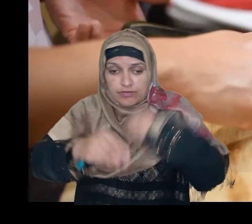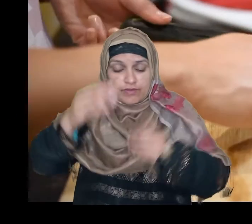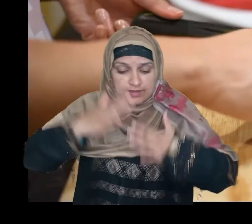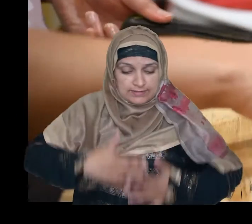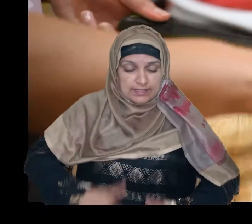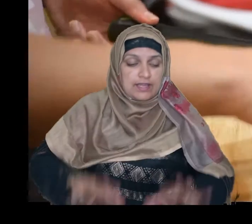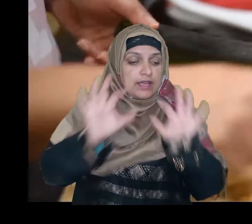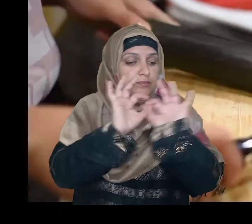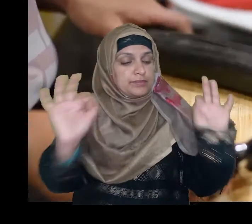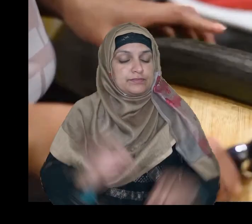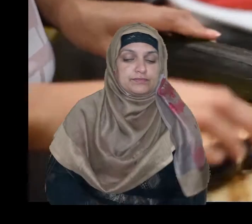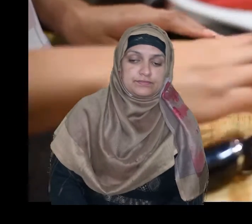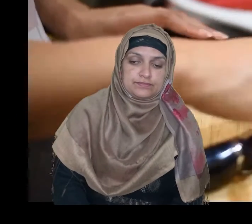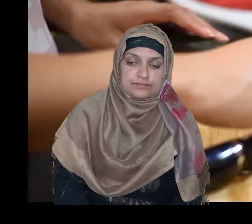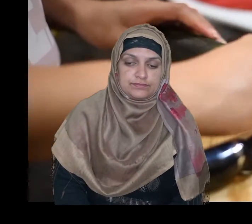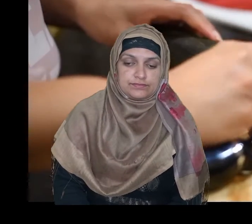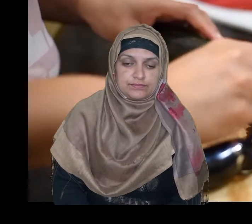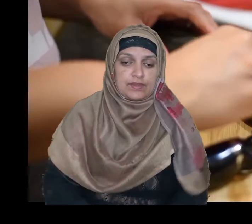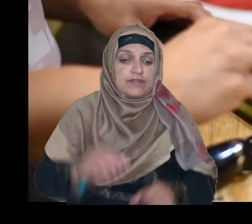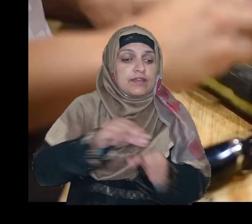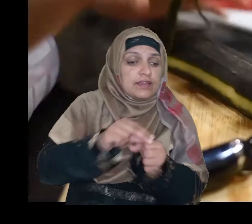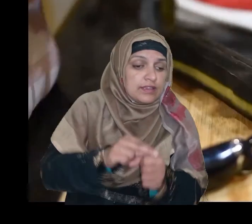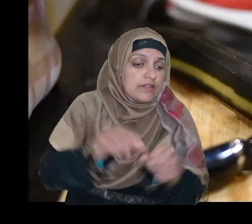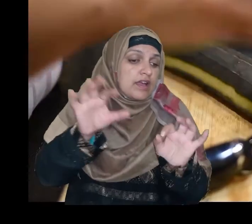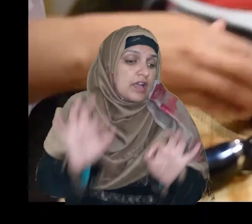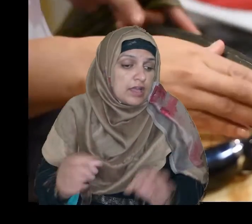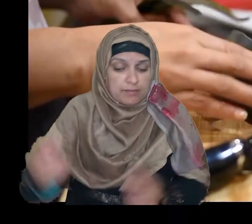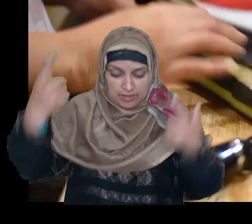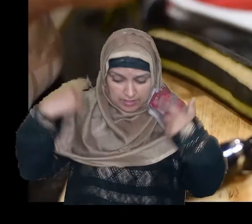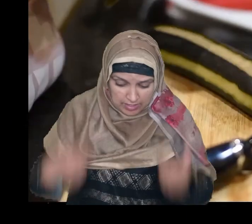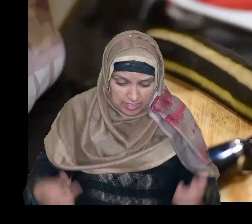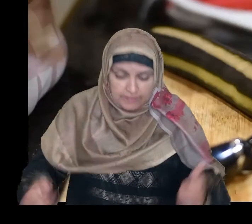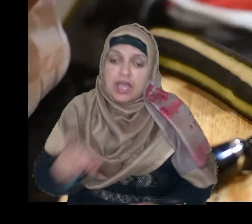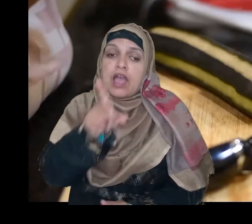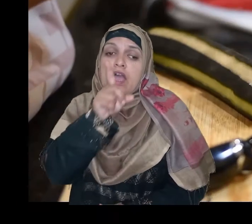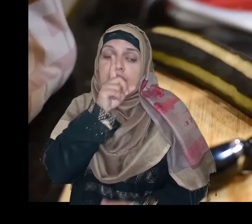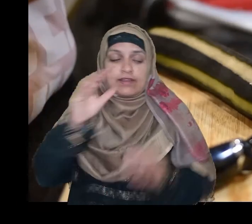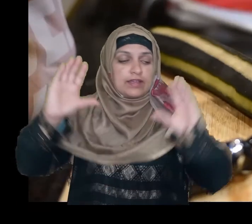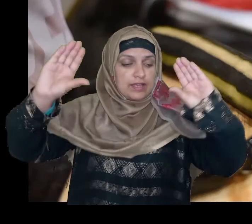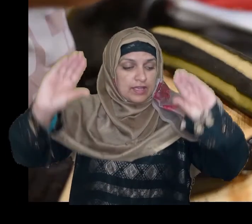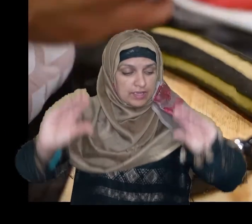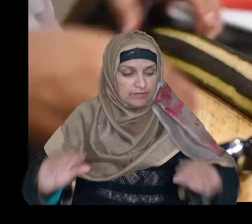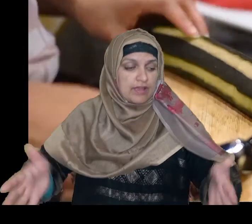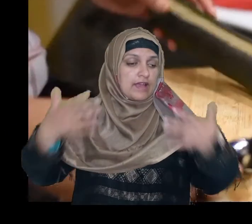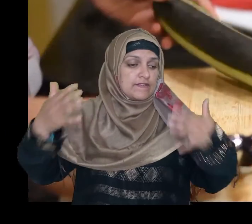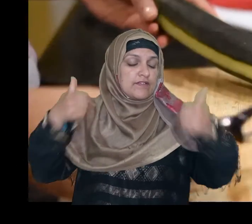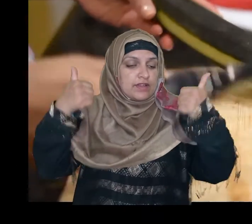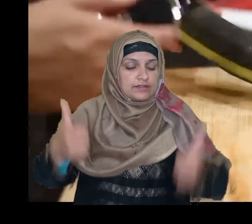करना आसान होता है और खीरे का इस्तेमाल इंसानी जिस्म को गर्मी से महफूज रखता है और ठंडक पहुंचाता